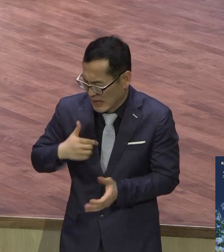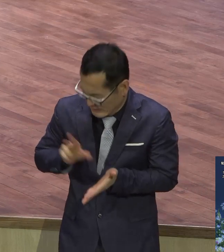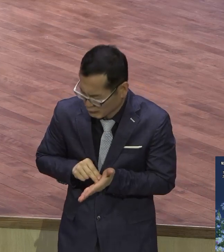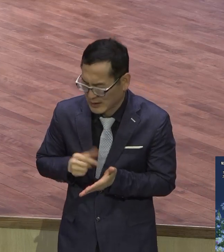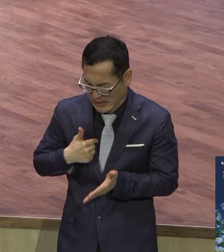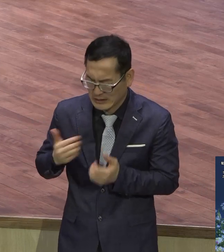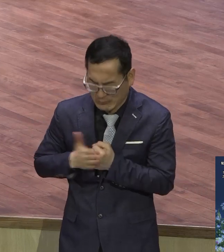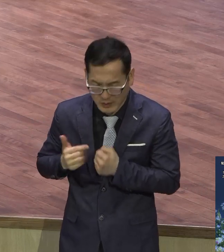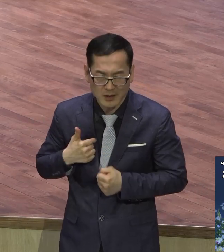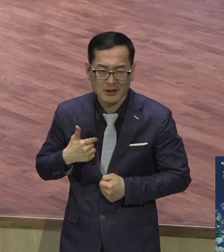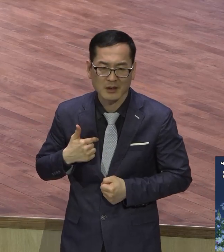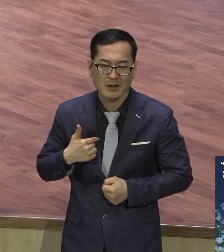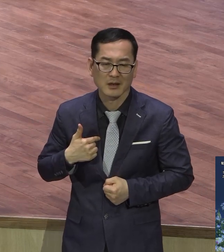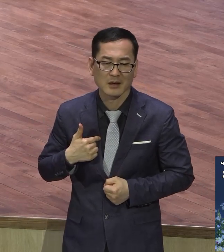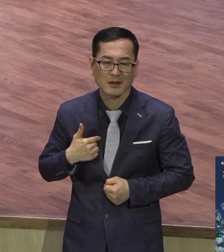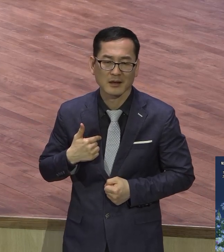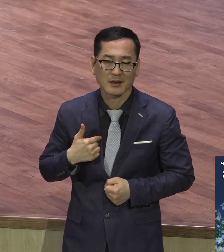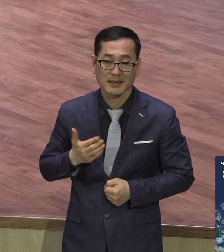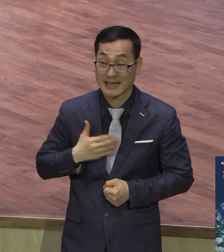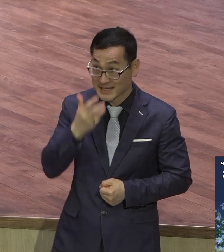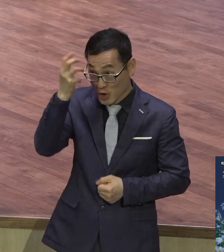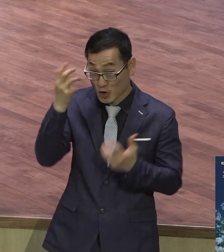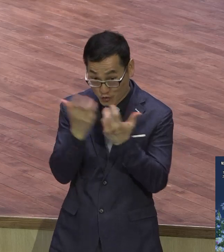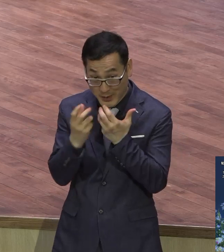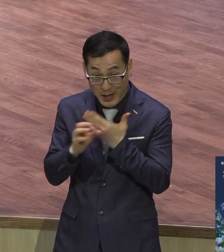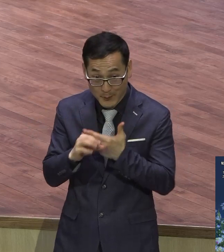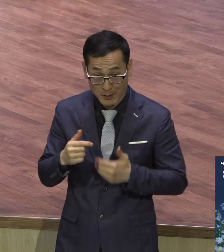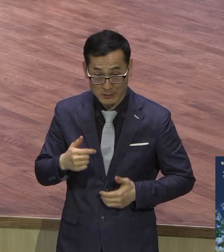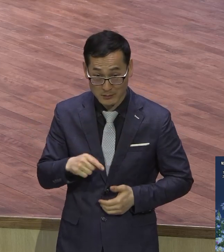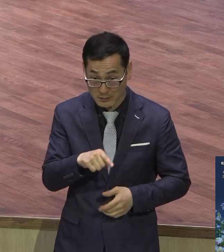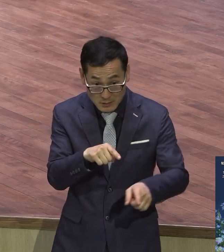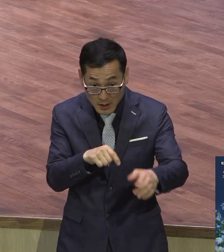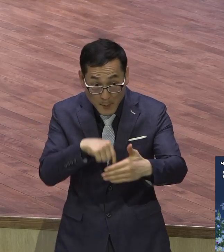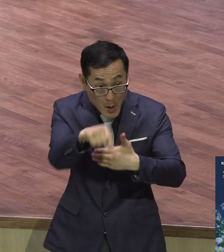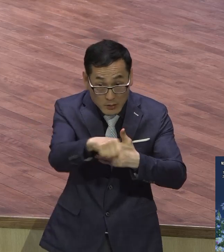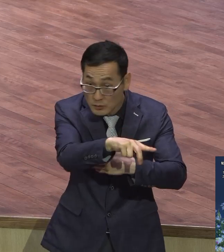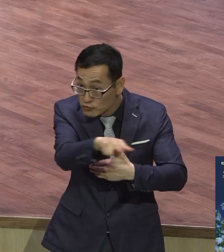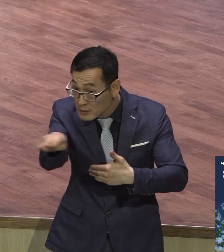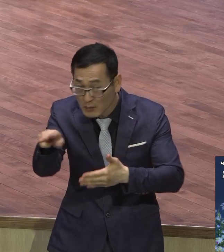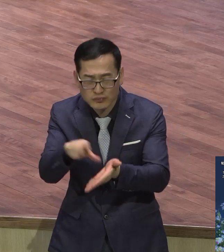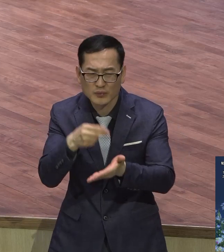문제라 내 자신이 성령 충만 하면 문제될 것이 하나도 없다니까요.